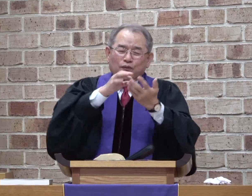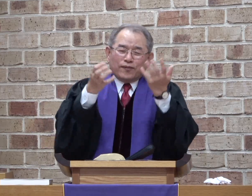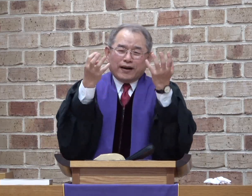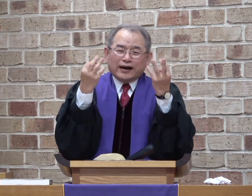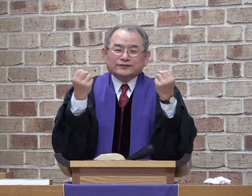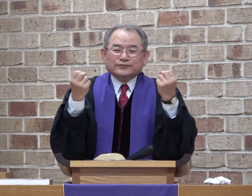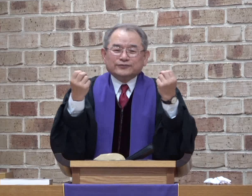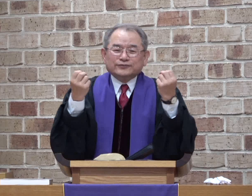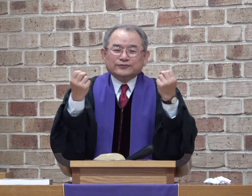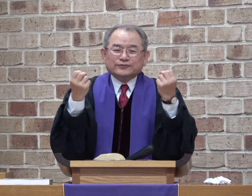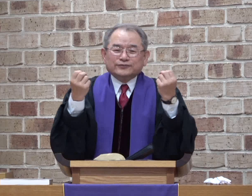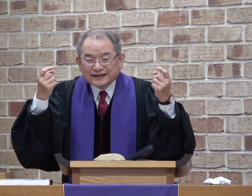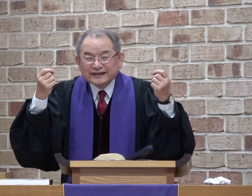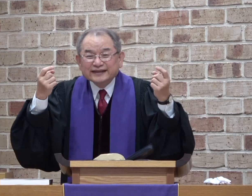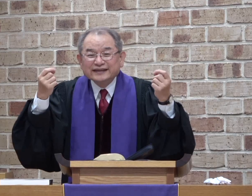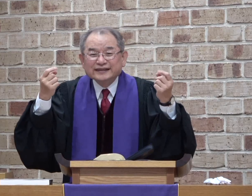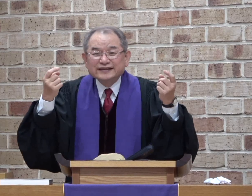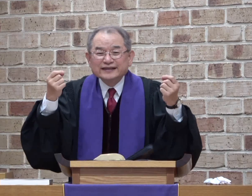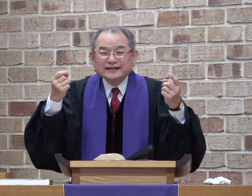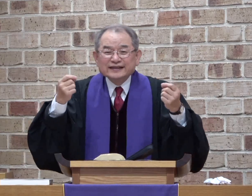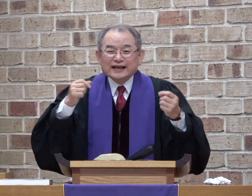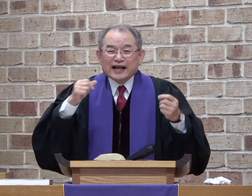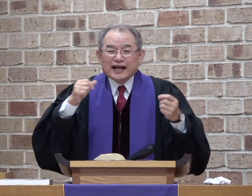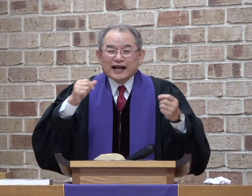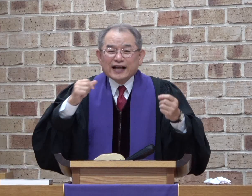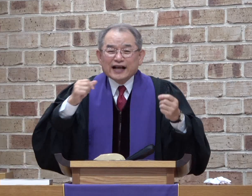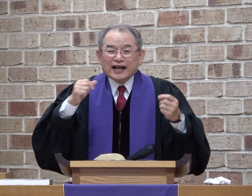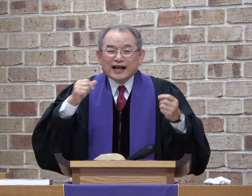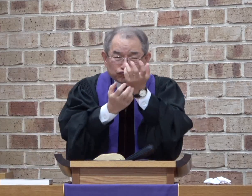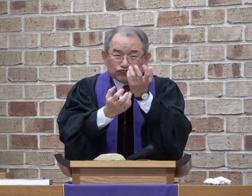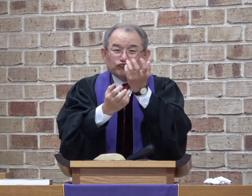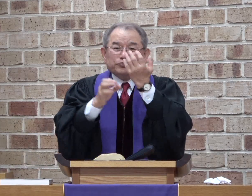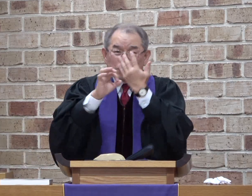단련되어서 하나님께 쓰임을 받게 되었습니다.